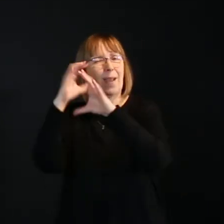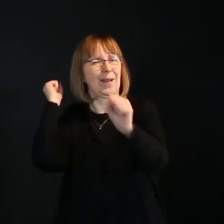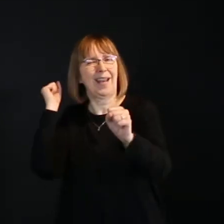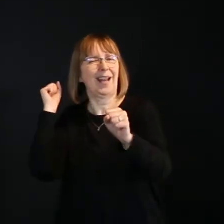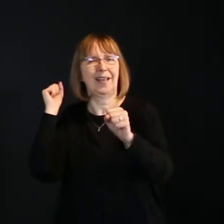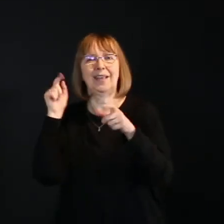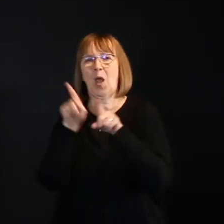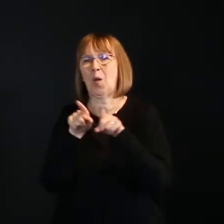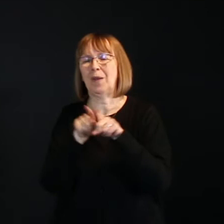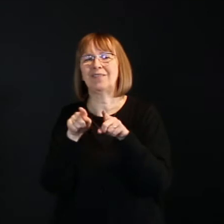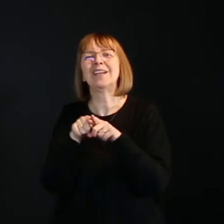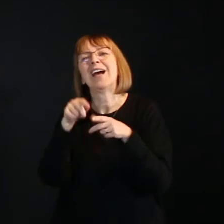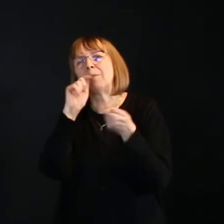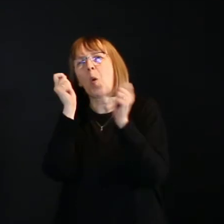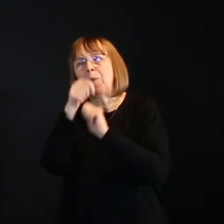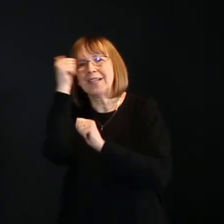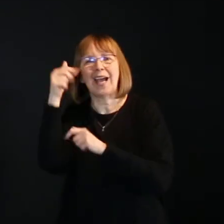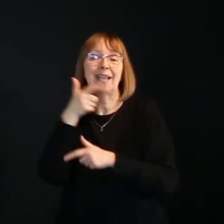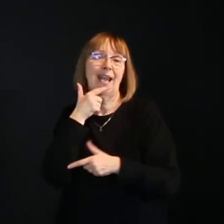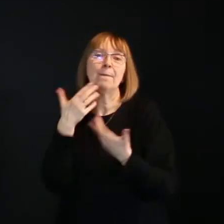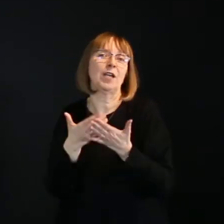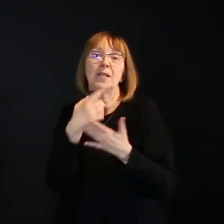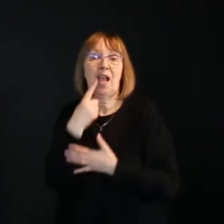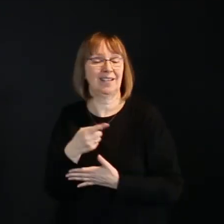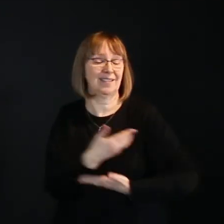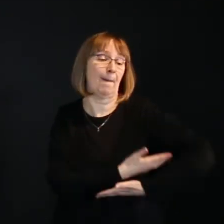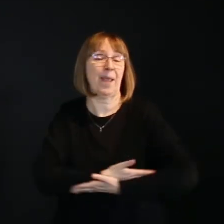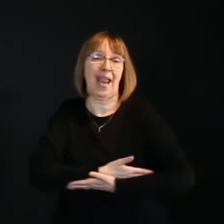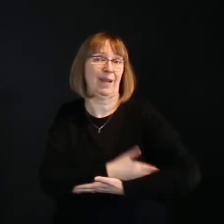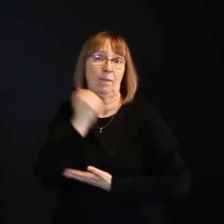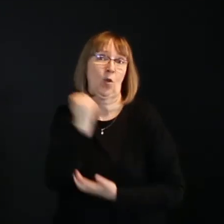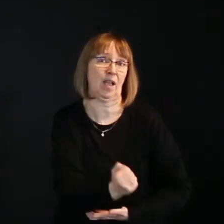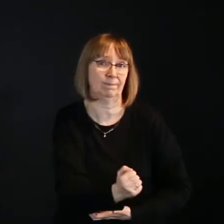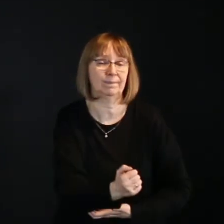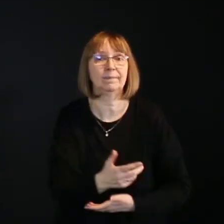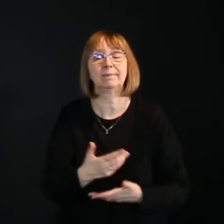Zeppelin-Angriffe dann auch den Namen Babykillers in Großbritannien bekamen.